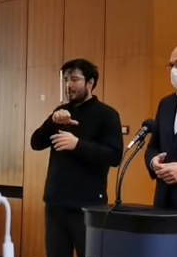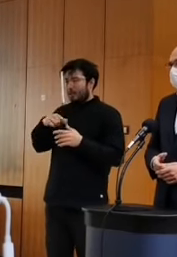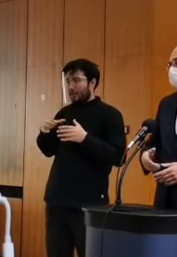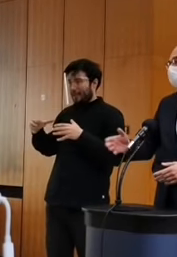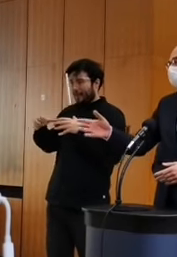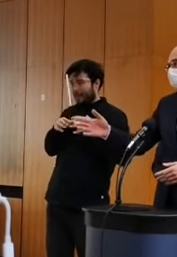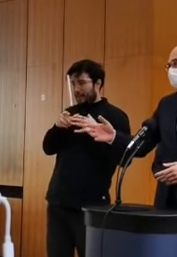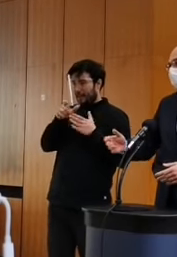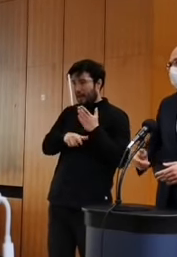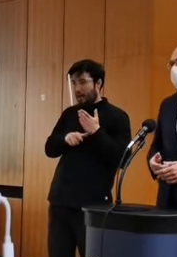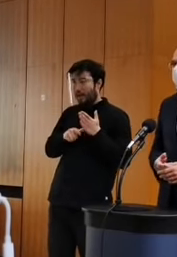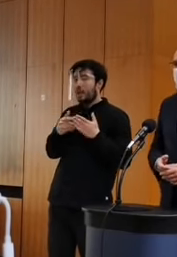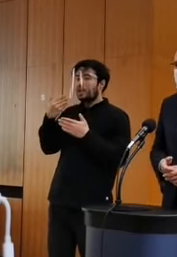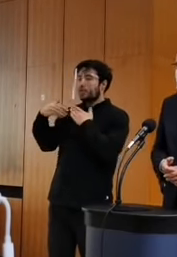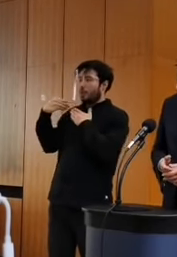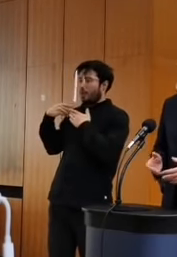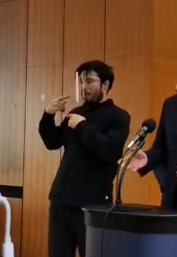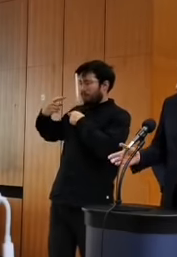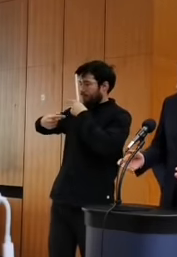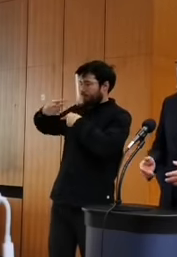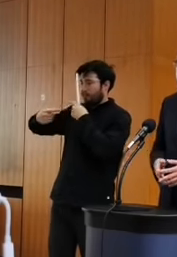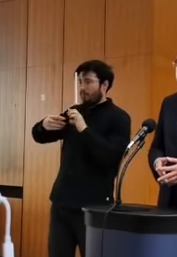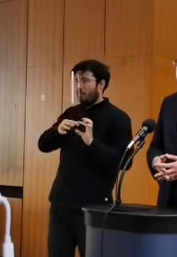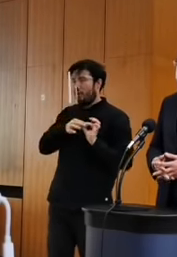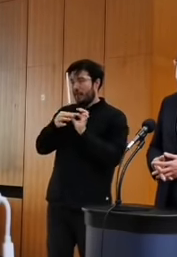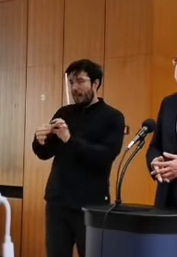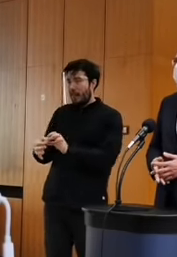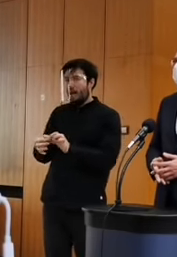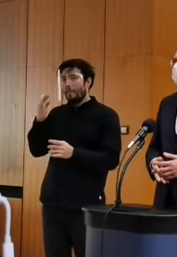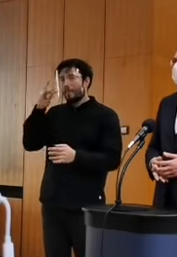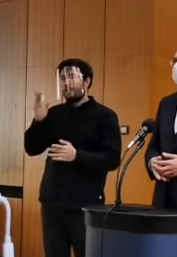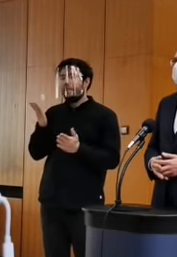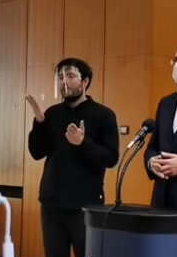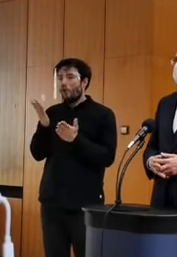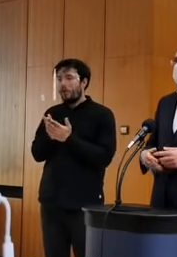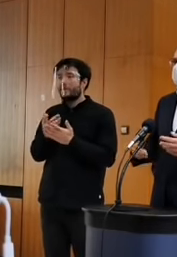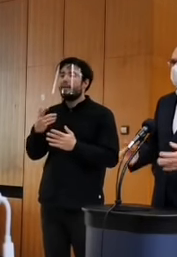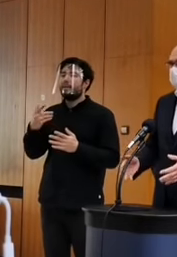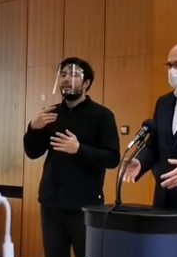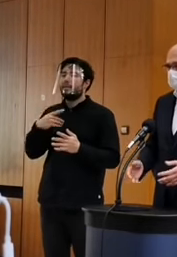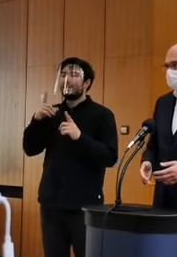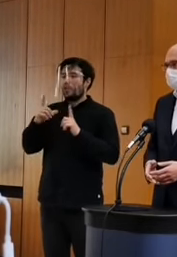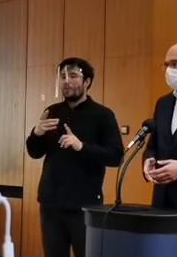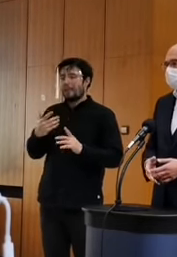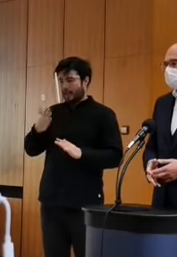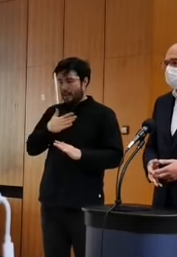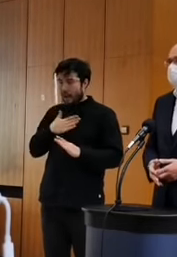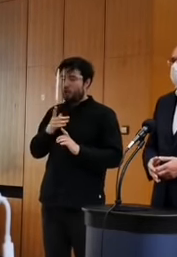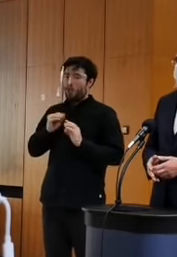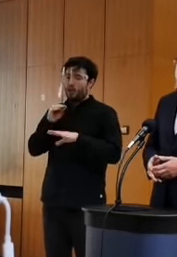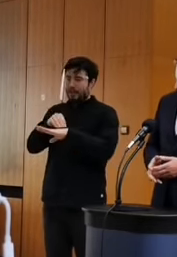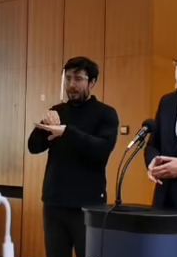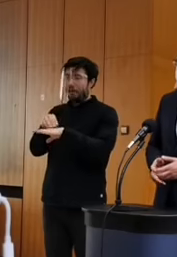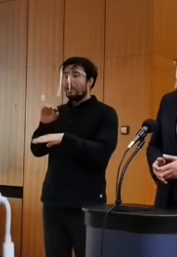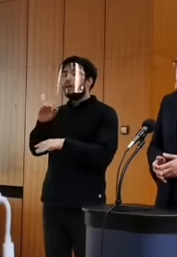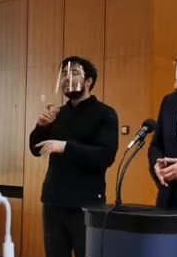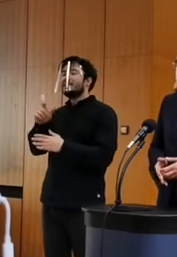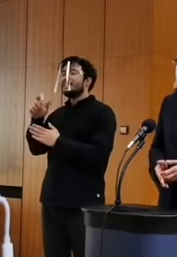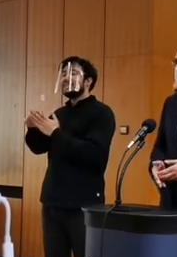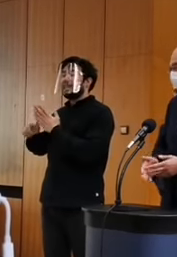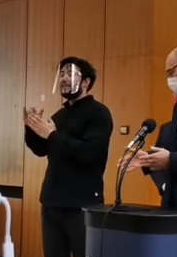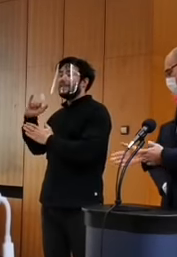suverénna strana s dlhou históriou a myslím si, že je na mieste, aby sme oznámili stanoviska za nás. Keď budem chcieť oznámiť stanovisko